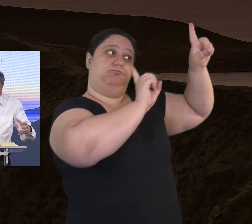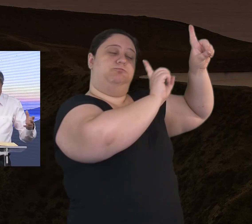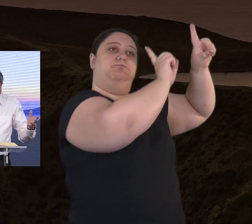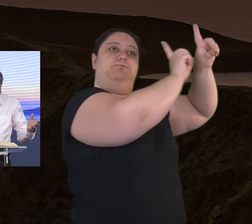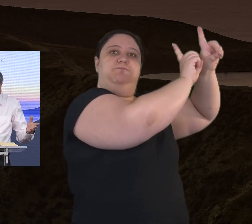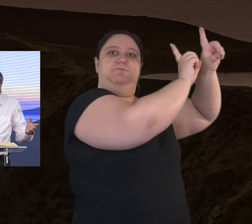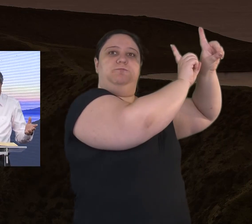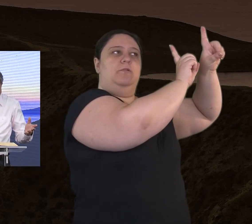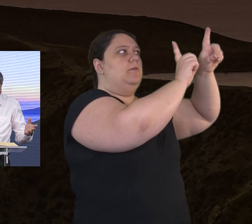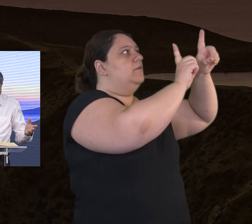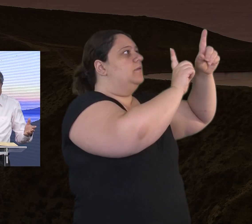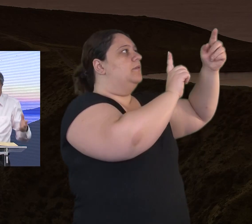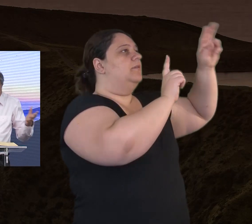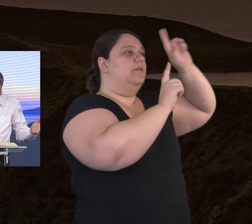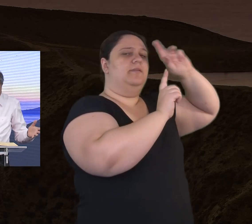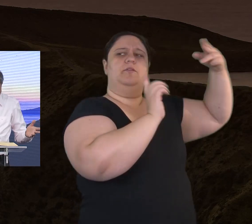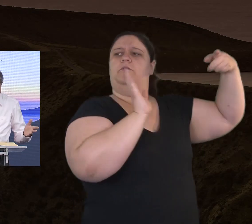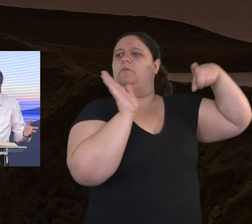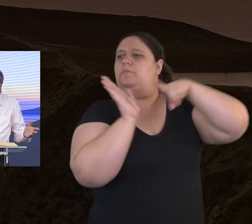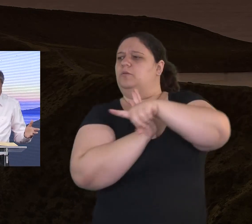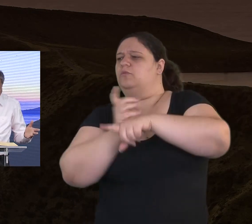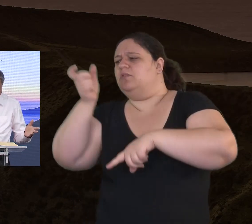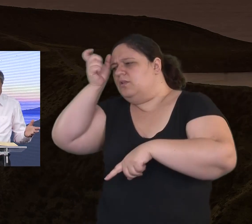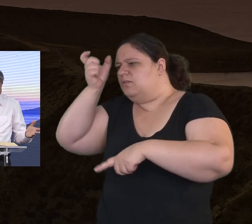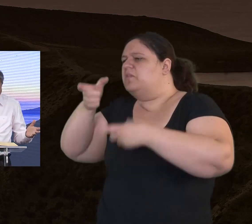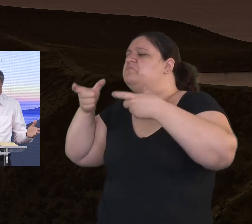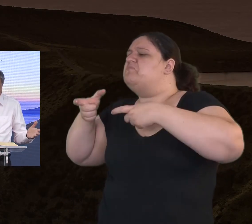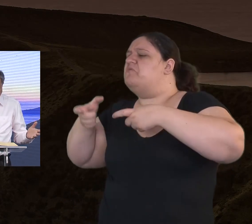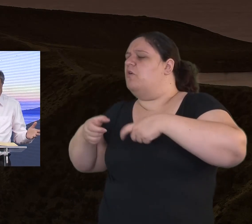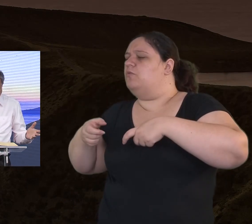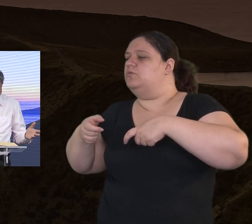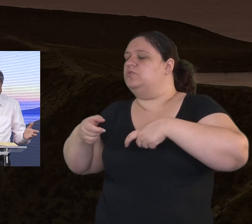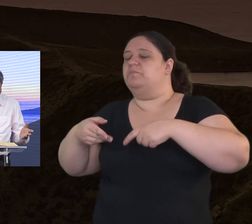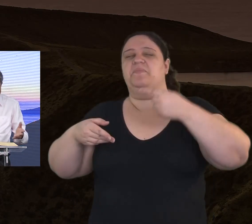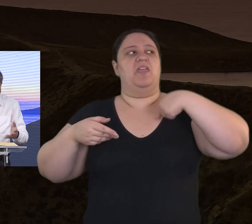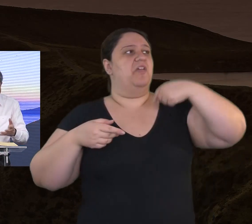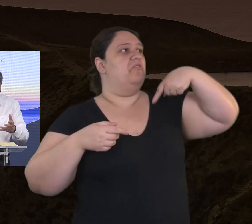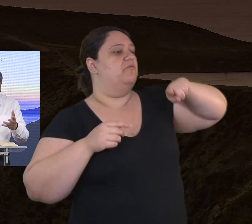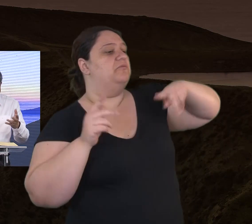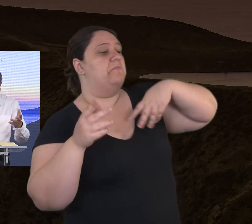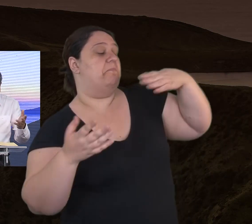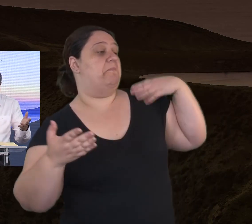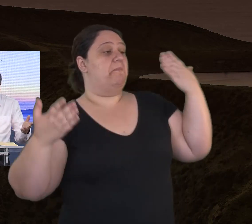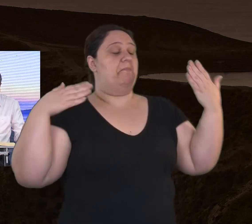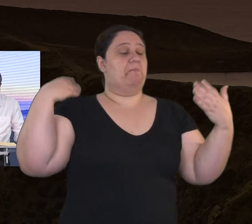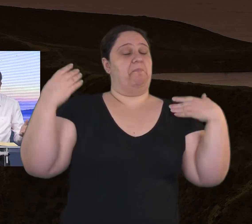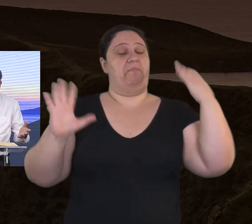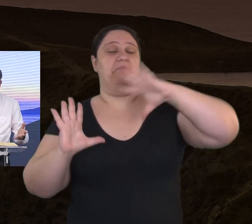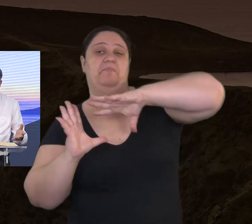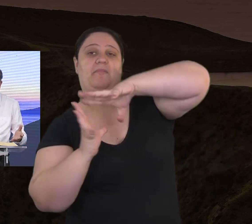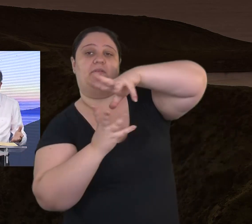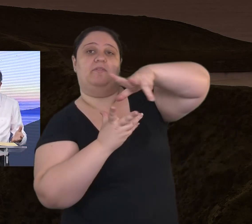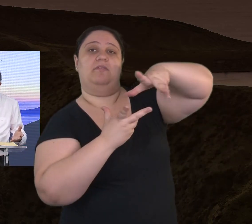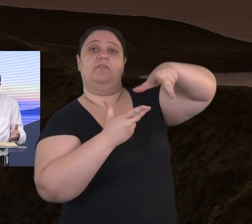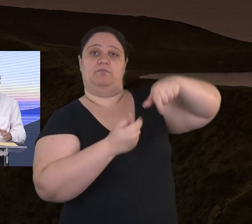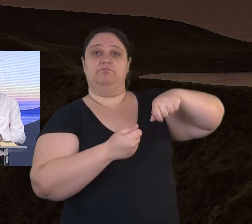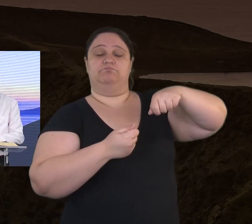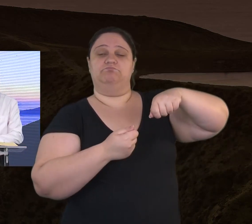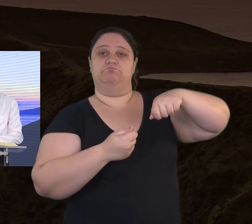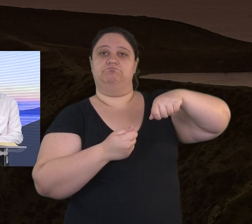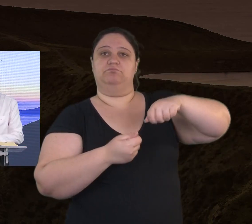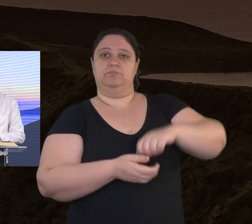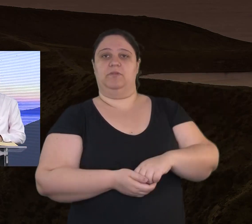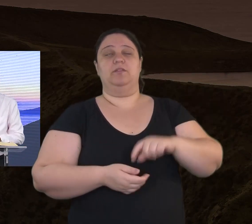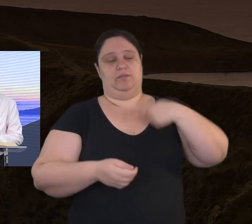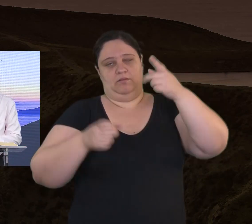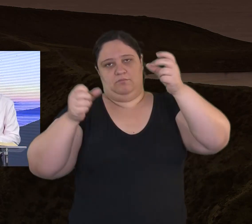então perguntou o Senhor a Satanás: de onde vens? Satanás respondeu ao Senhor, disse: de rodear a terra e passear por ela. Tá?